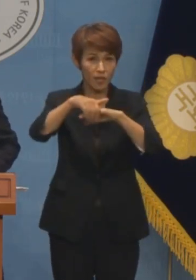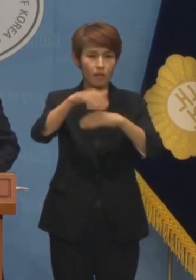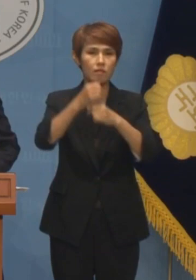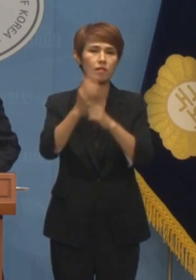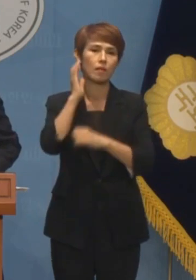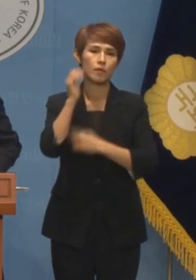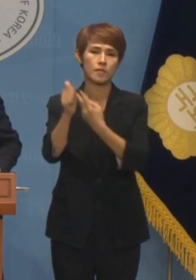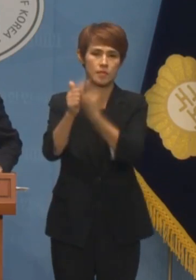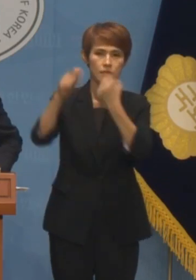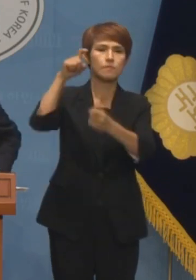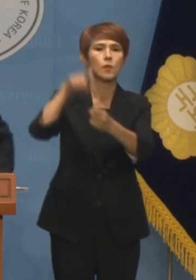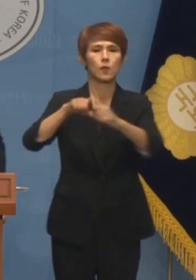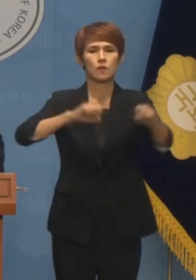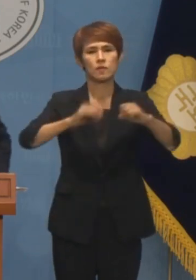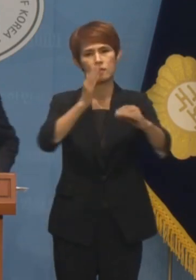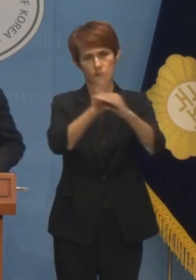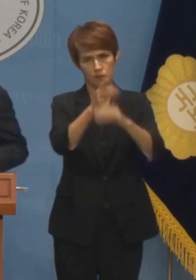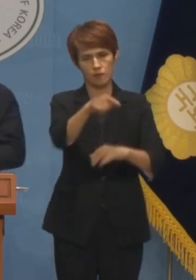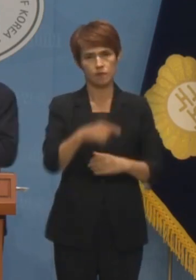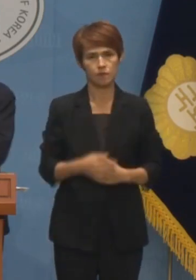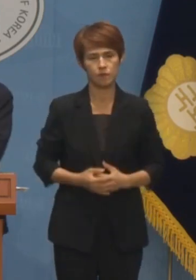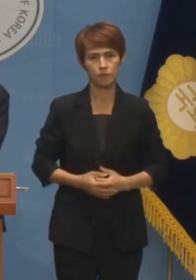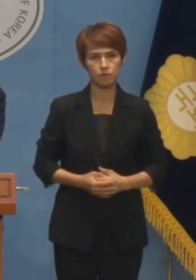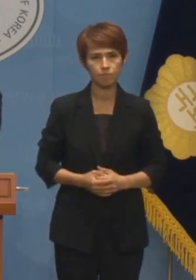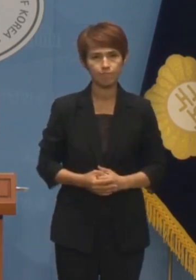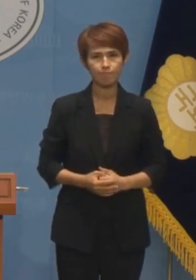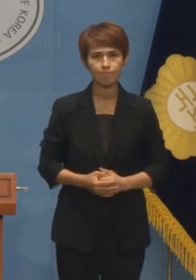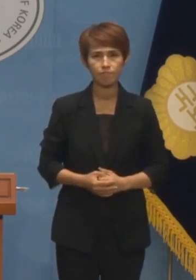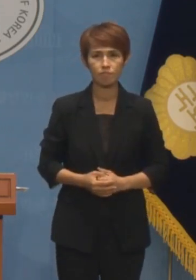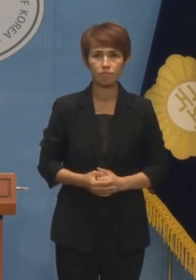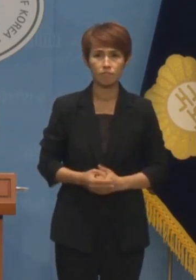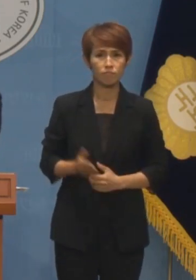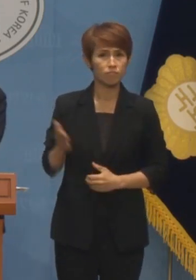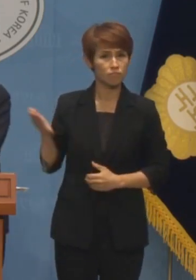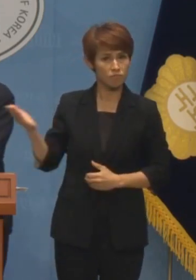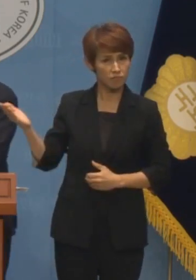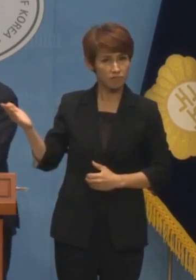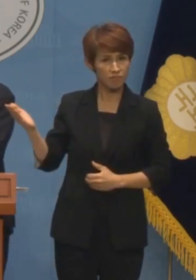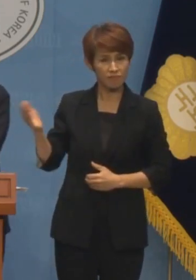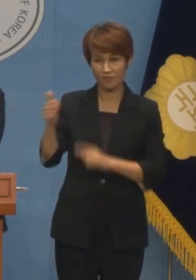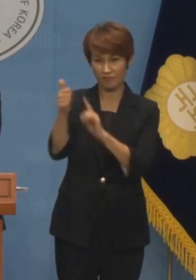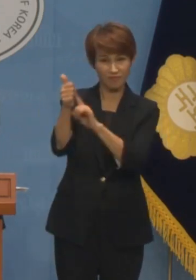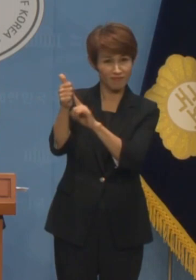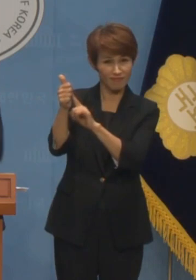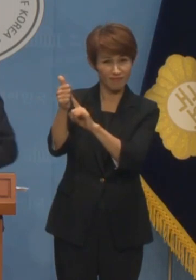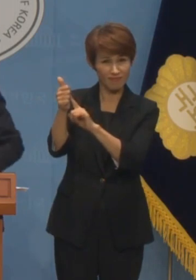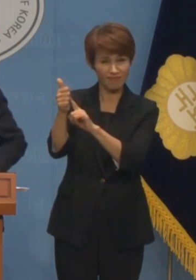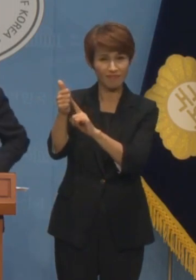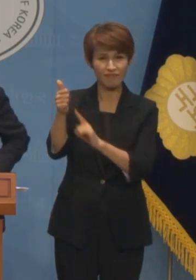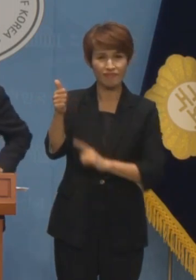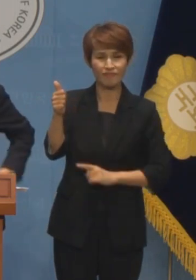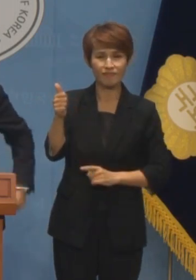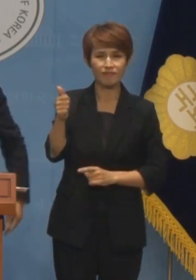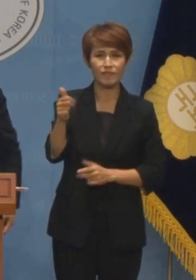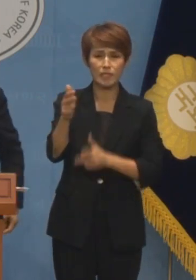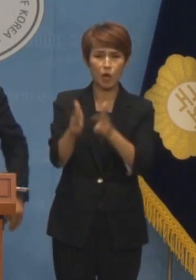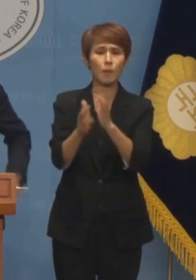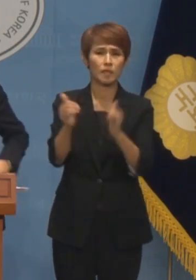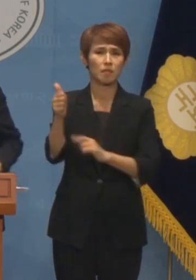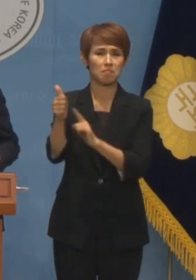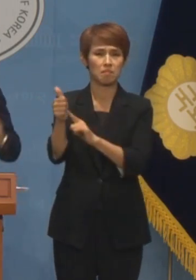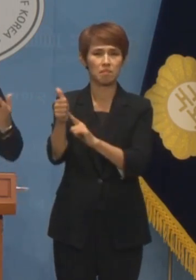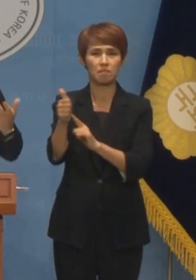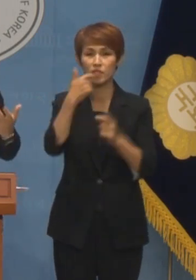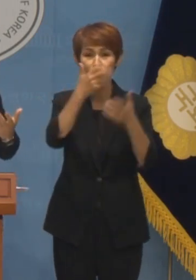보이는 대목입니다. 그래서 이 해당 사업가가요, 이분이